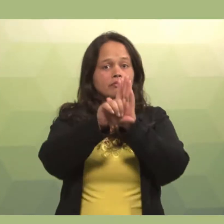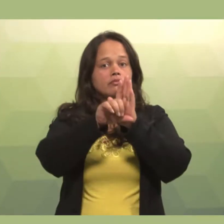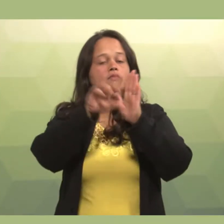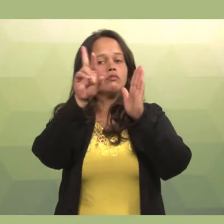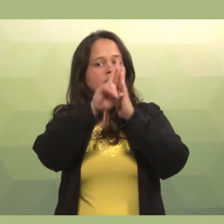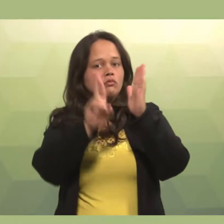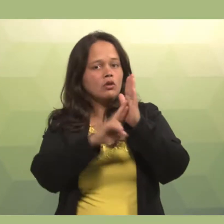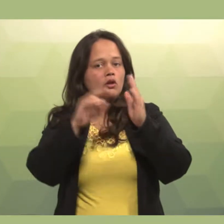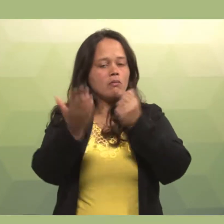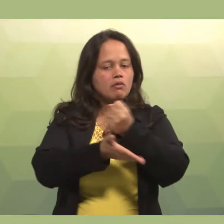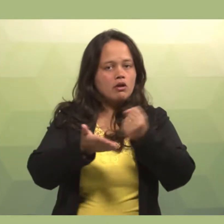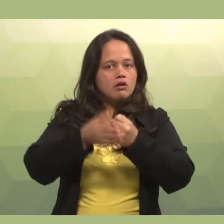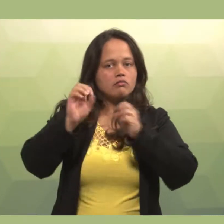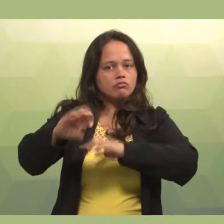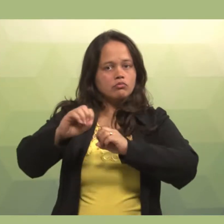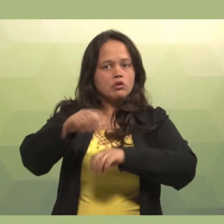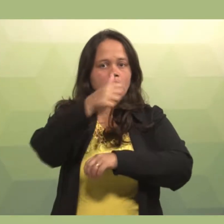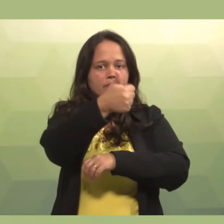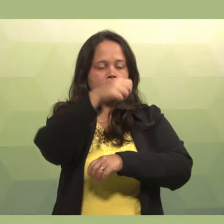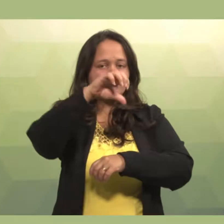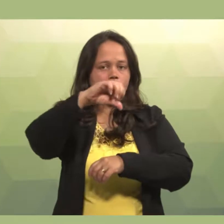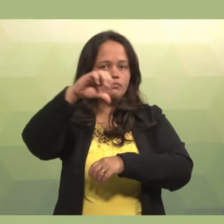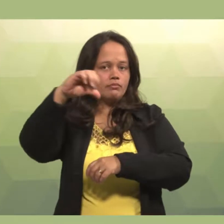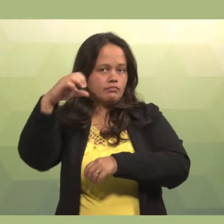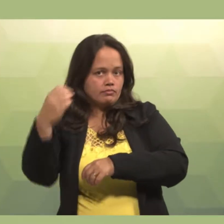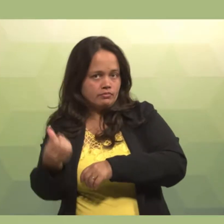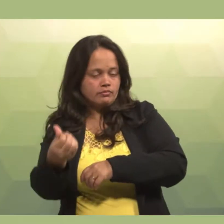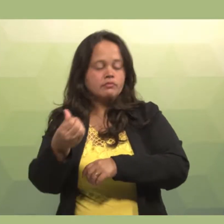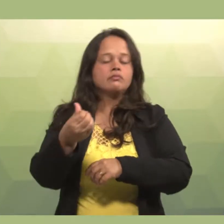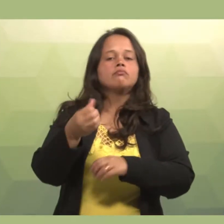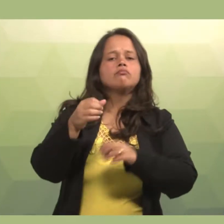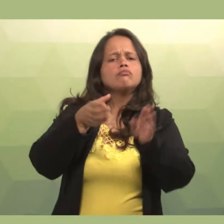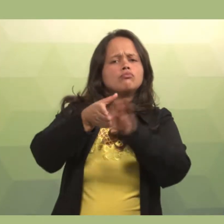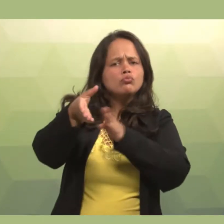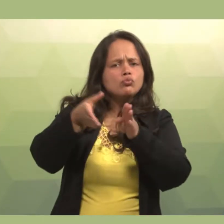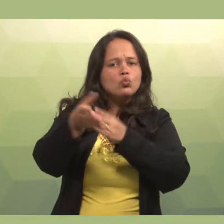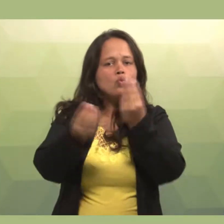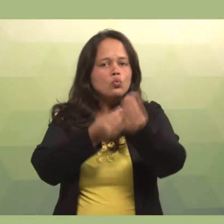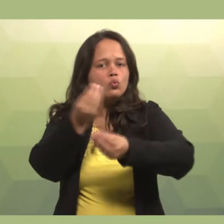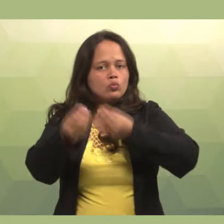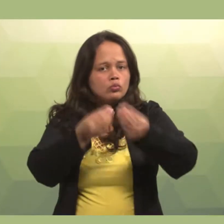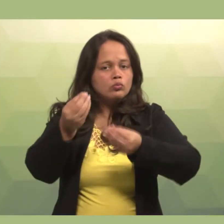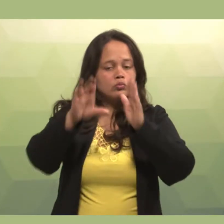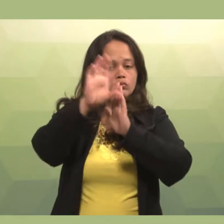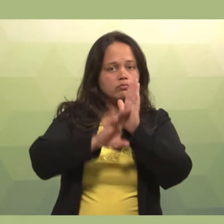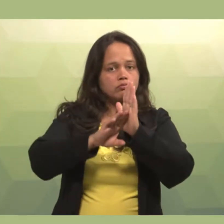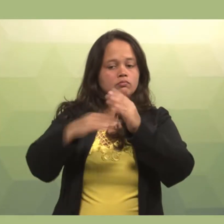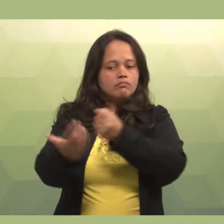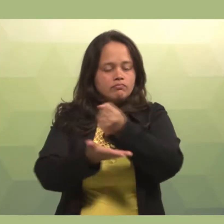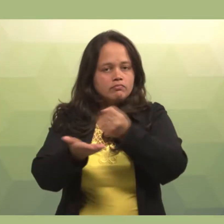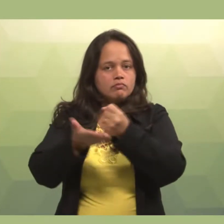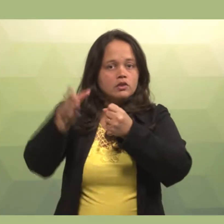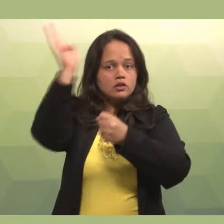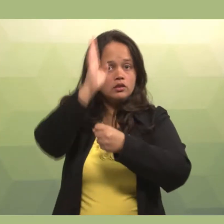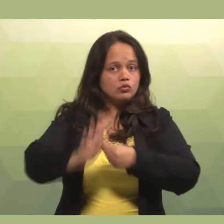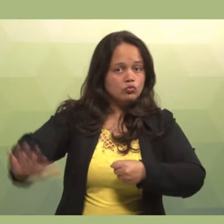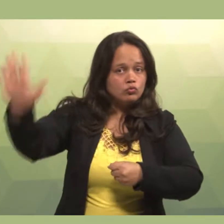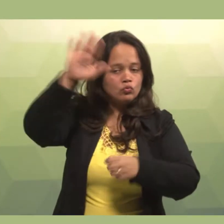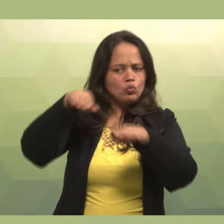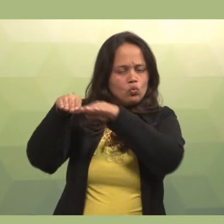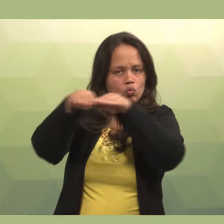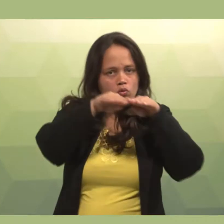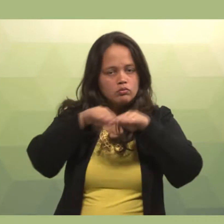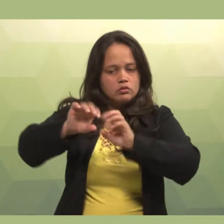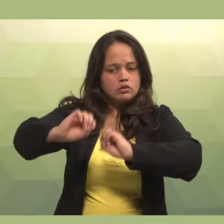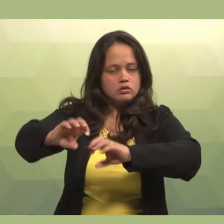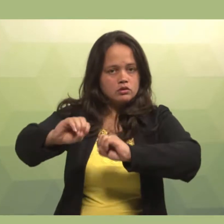1996 orienta-se para um currículo de base nacional comum para o ensino fundamental e ensino médio. Na